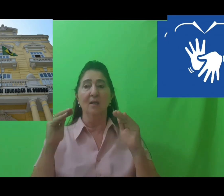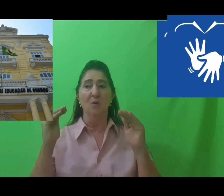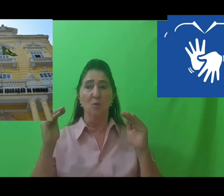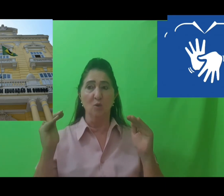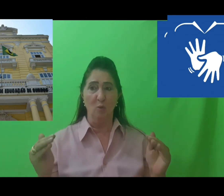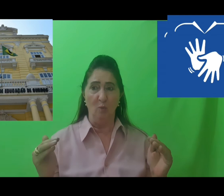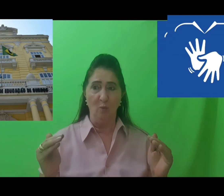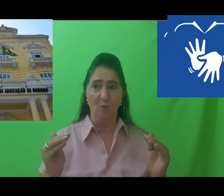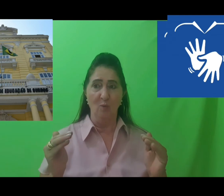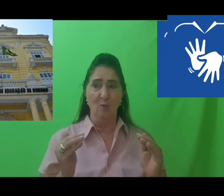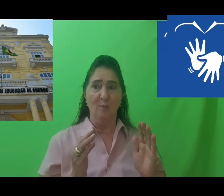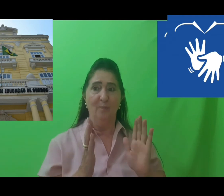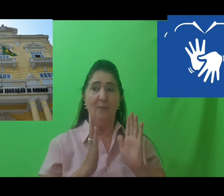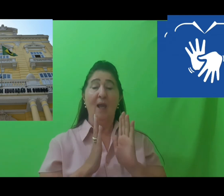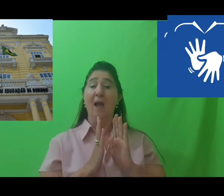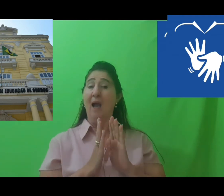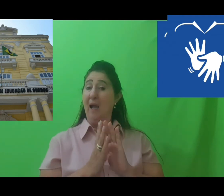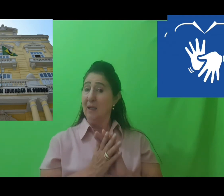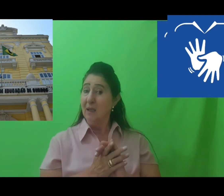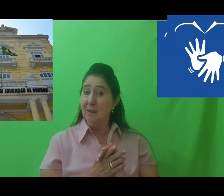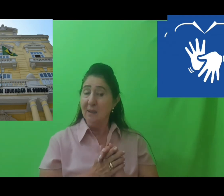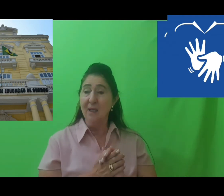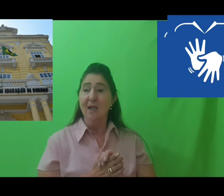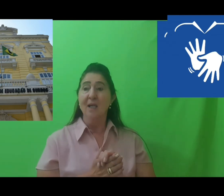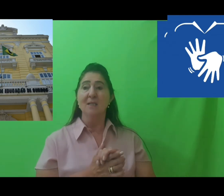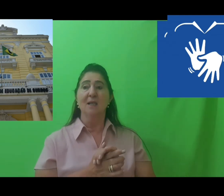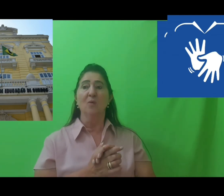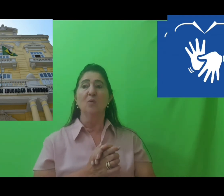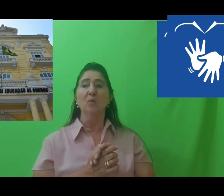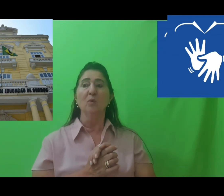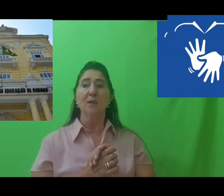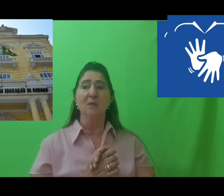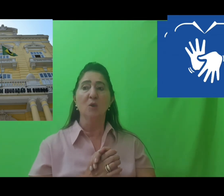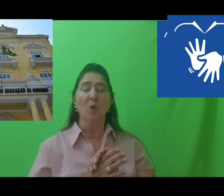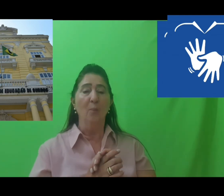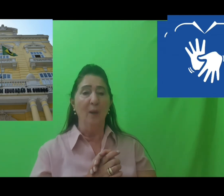os surdos. Ainda, segundo Strobel,